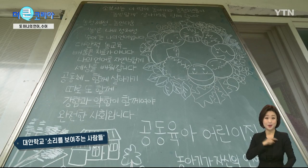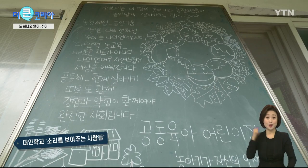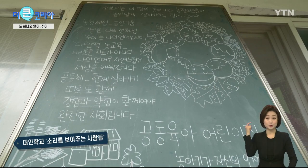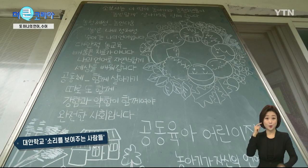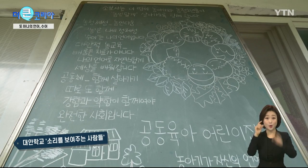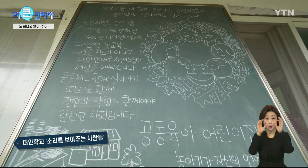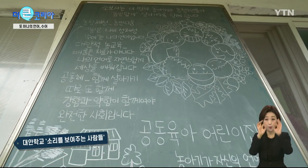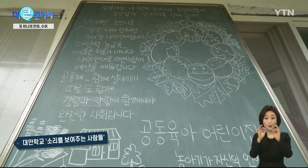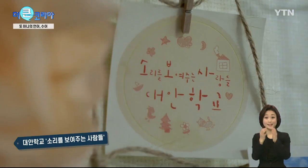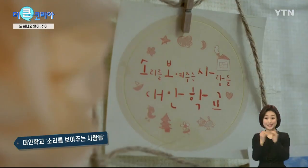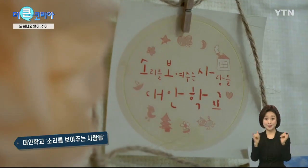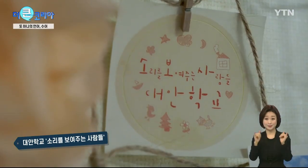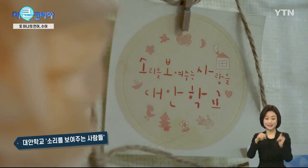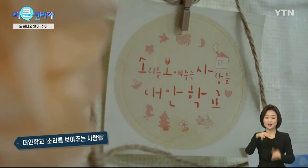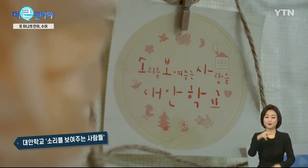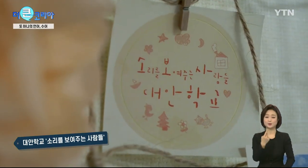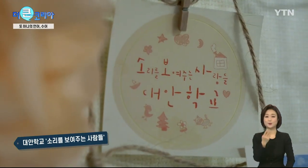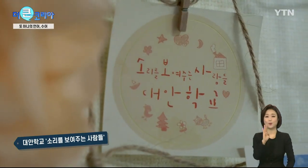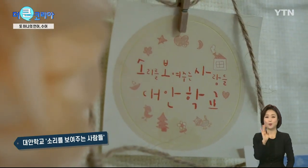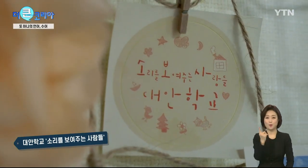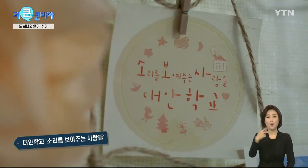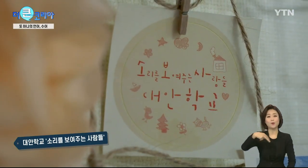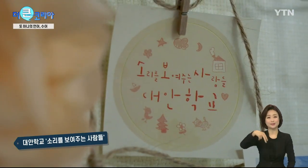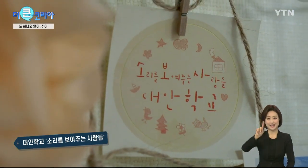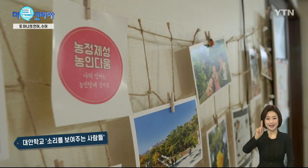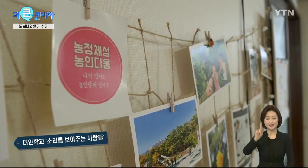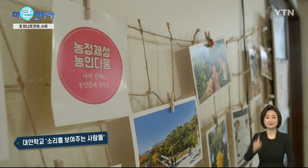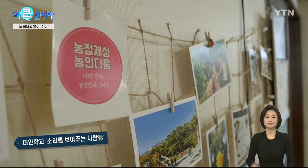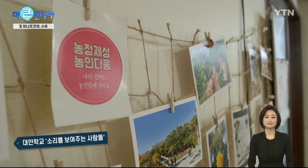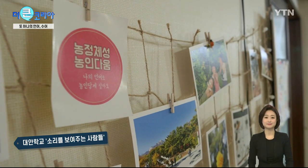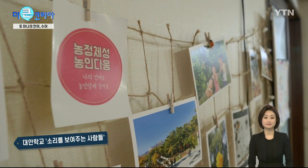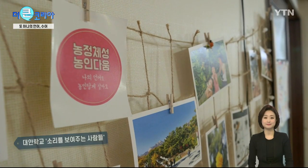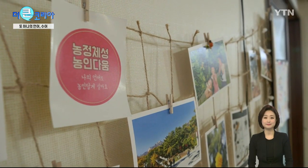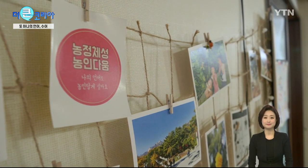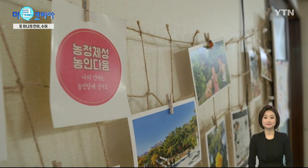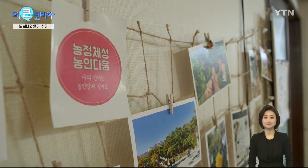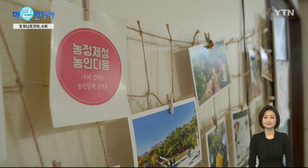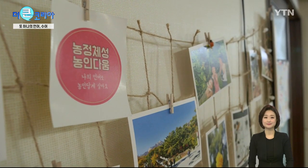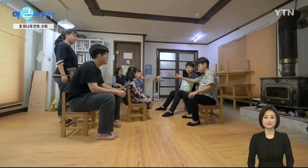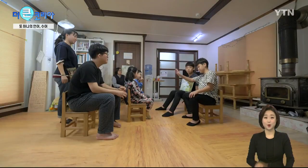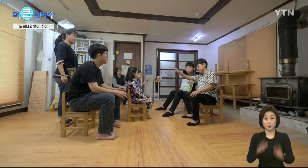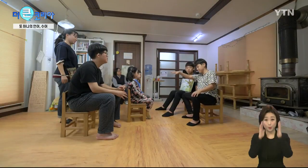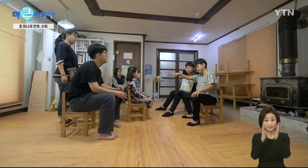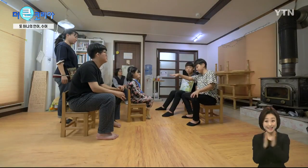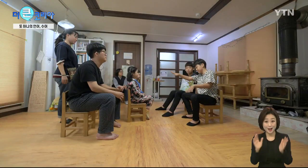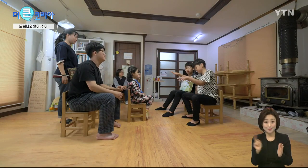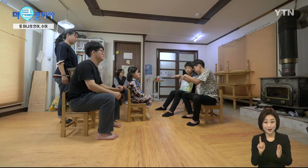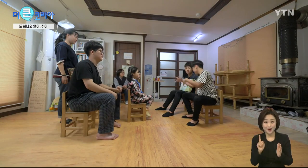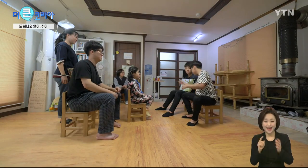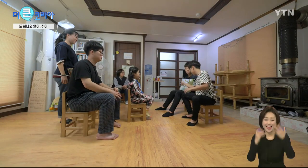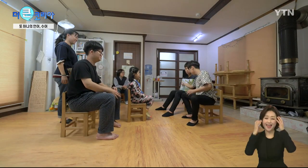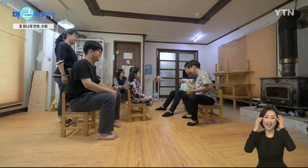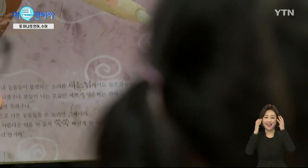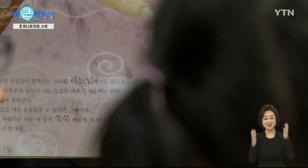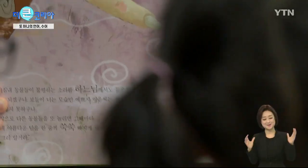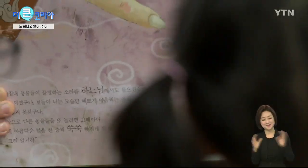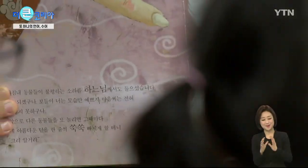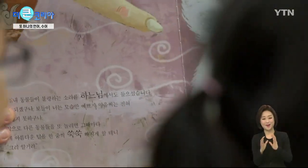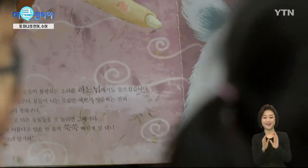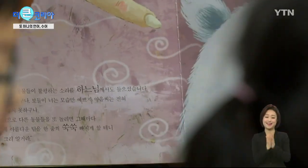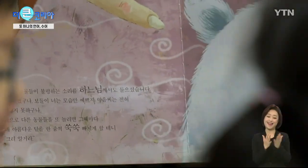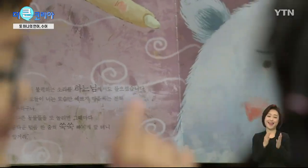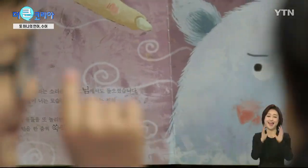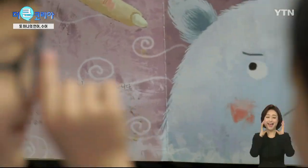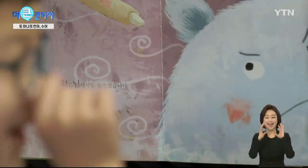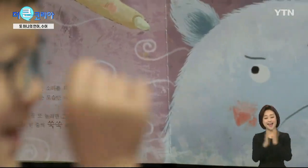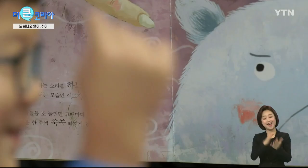사람들, 일명 소보사 건물입니다. 소보사의 하루는 아이들끼리 동화책을 읽어주는 일로 시작합니다.